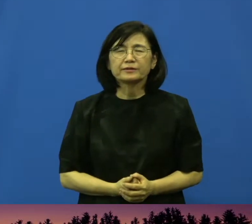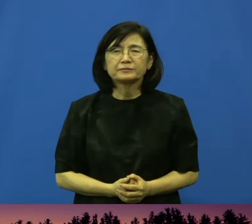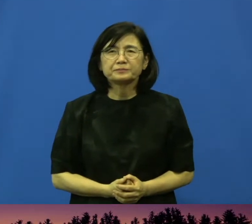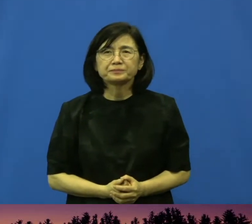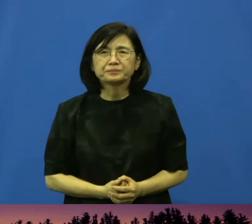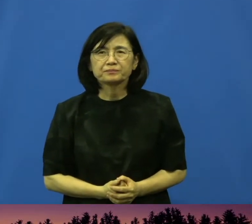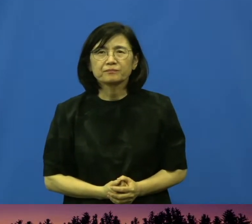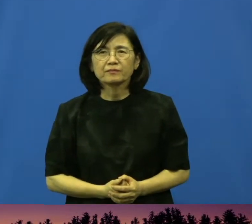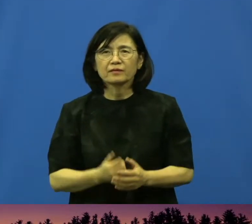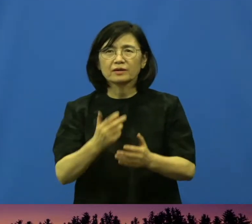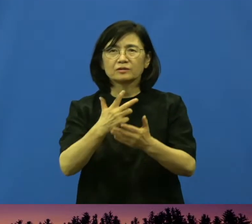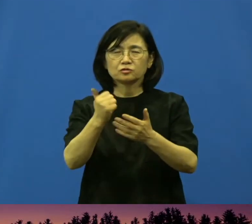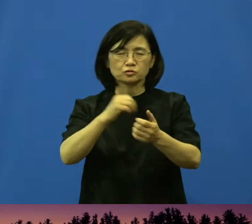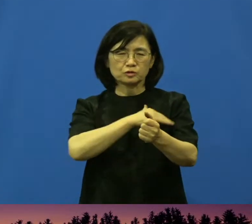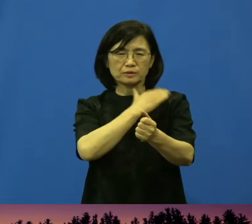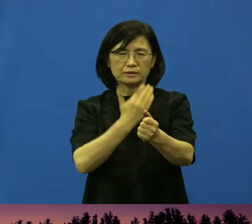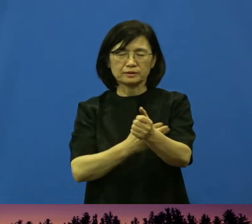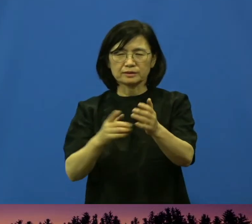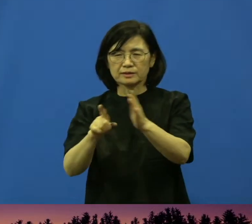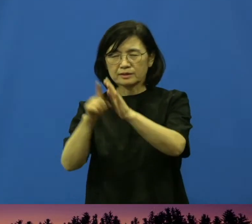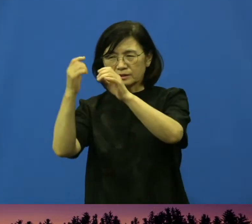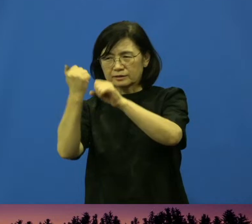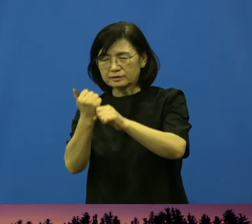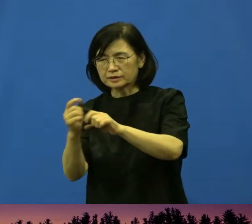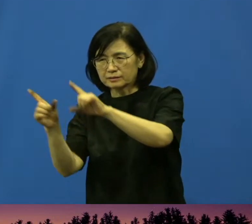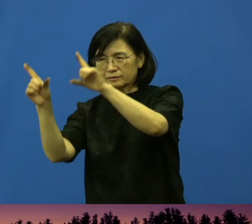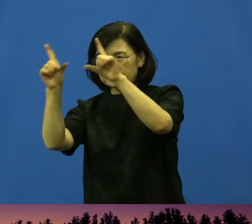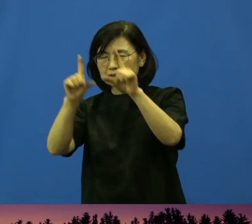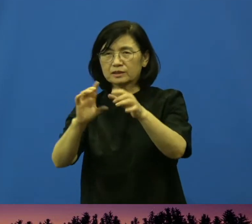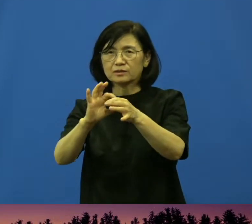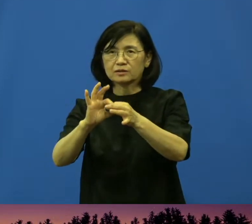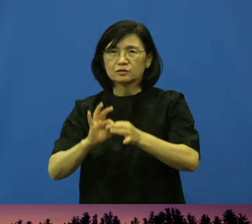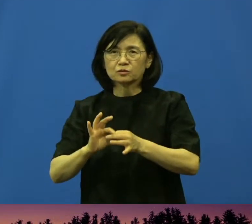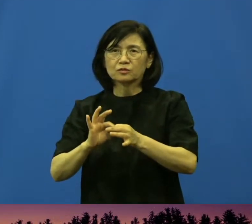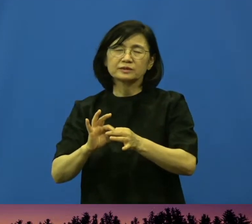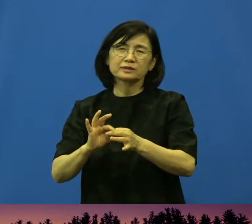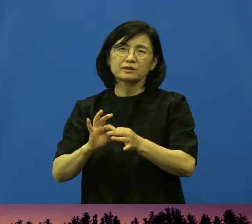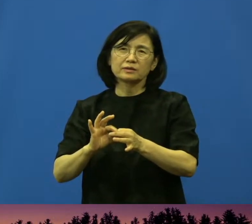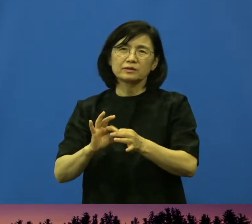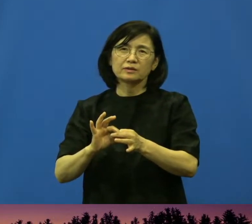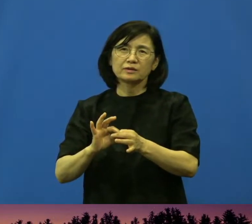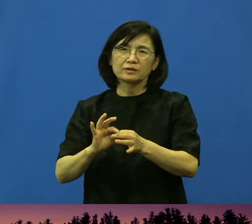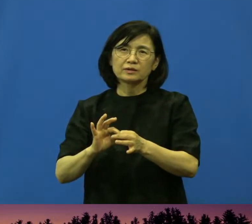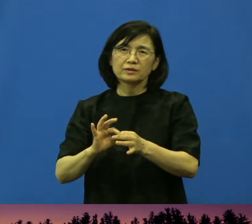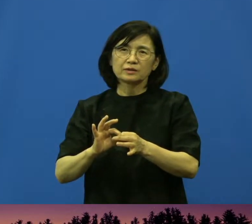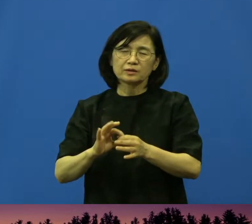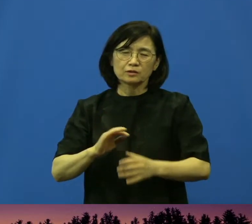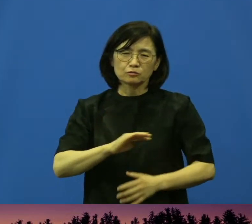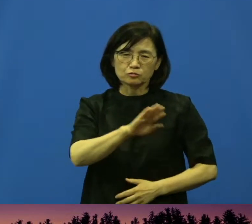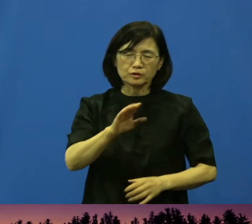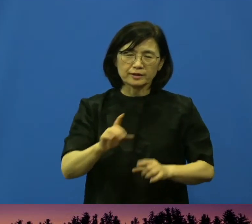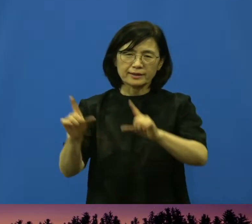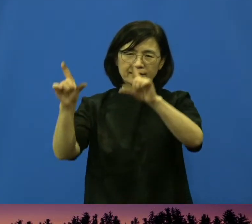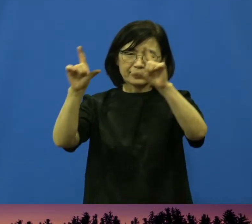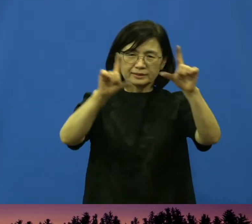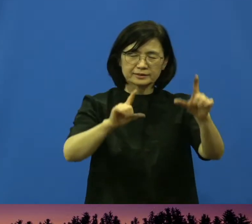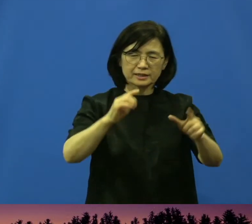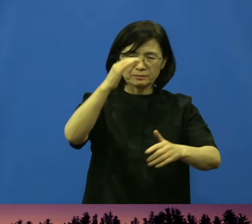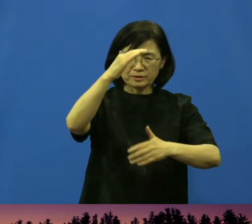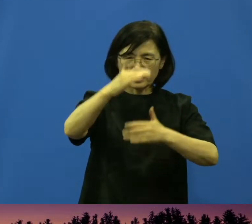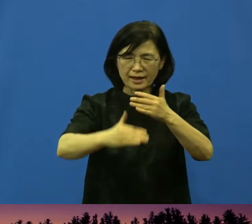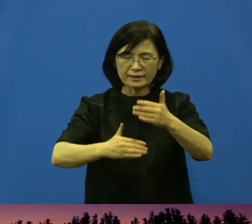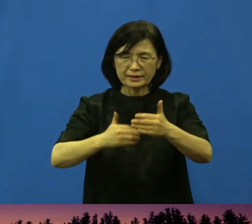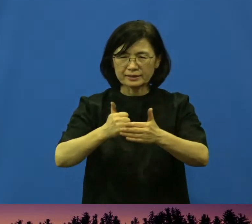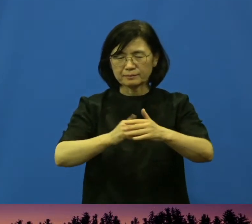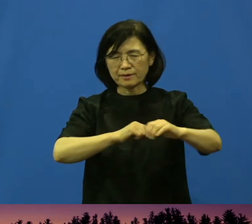주님의 능력을 의지하며 살아가므로 우리의 삶을 통하여 하나님께서 일하시는 위대한